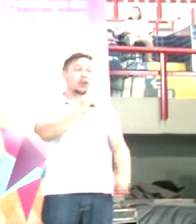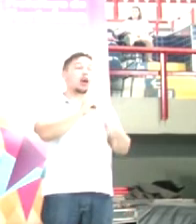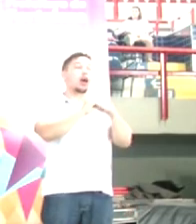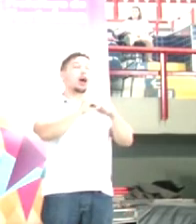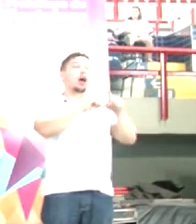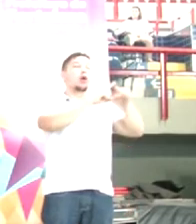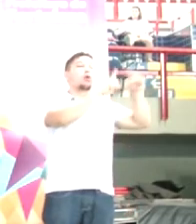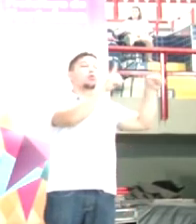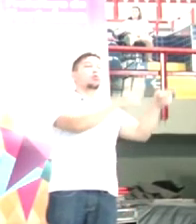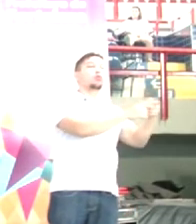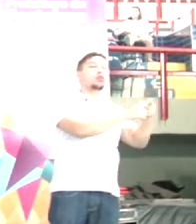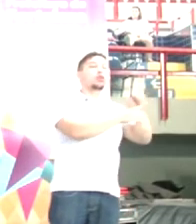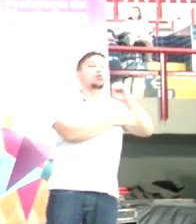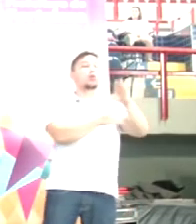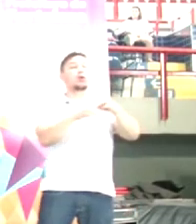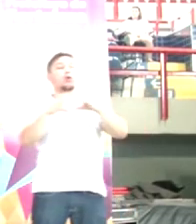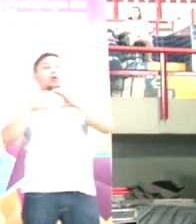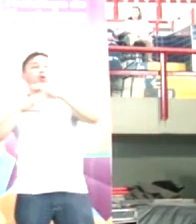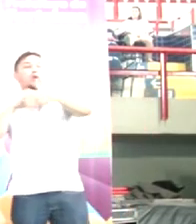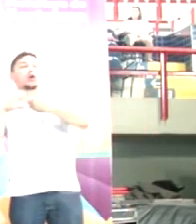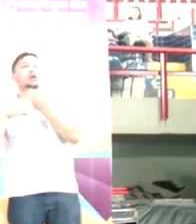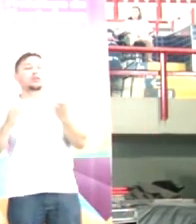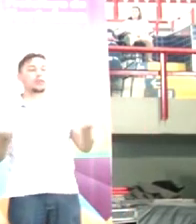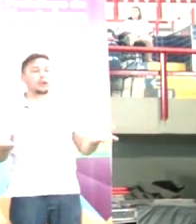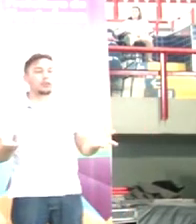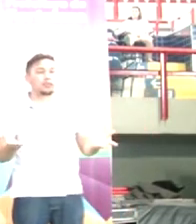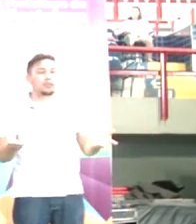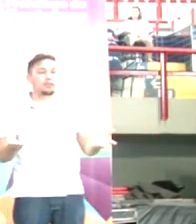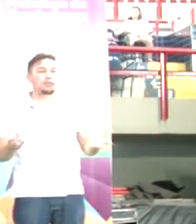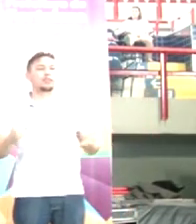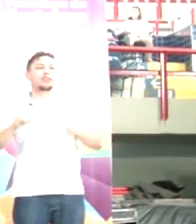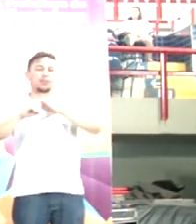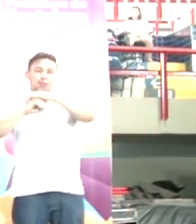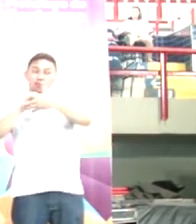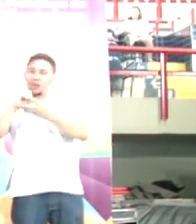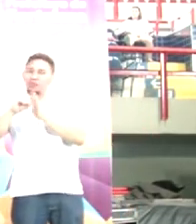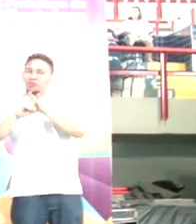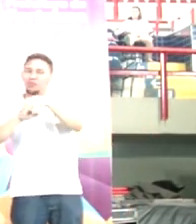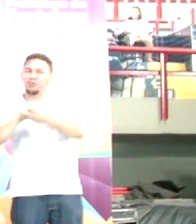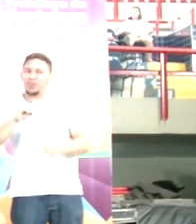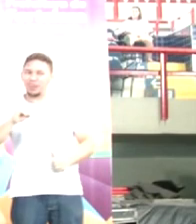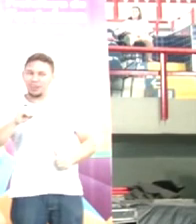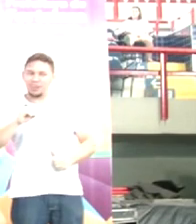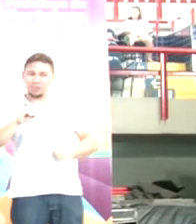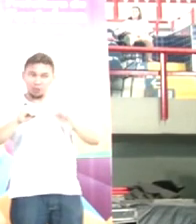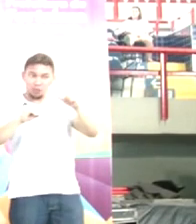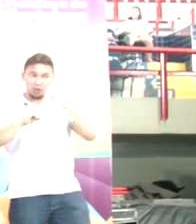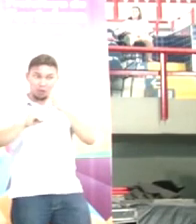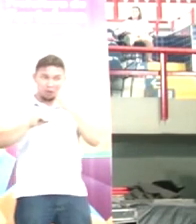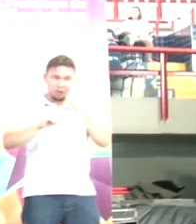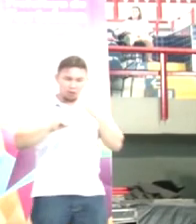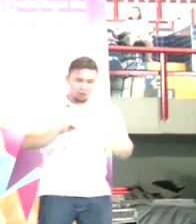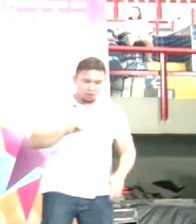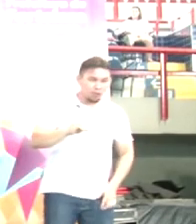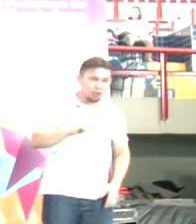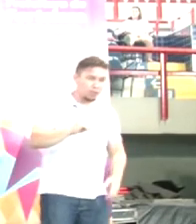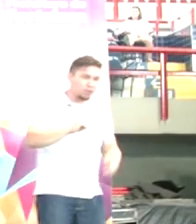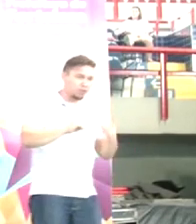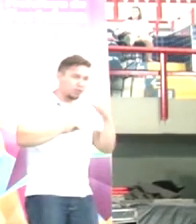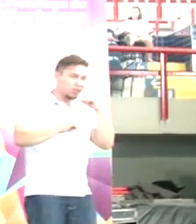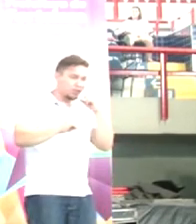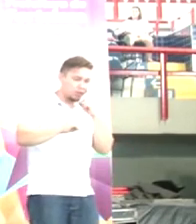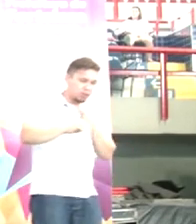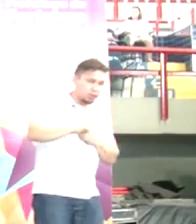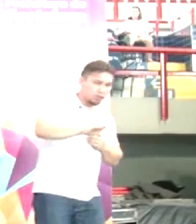uma esfera? Uma esfera. Agora pega uma faca, corta a laranja bem do meio, tira